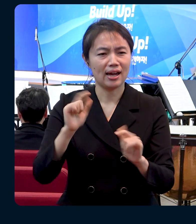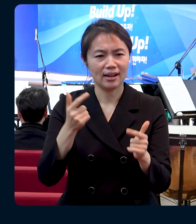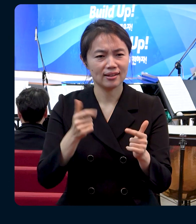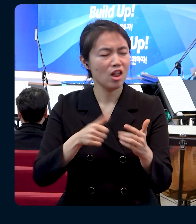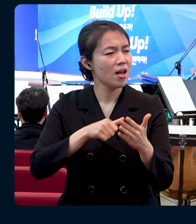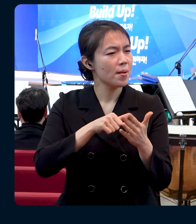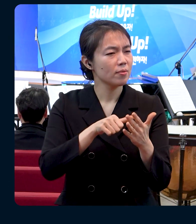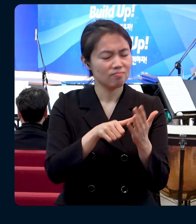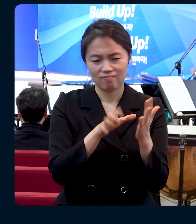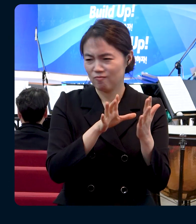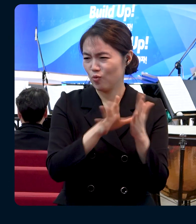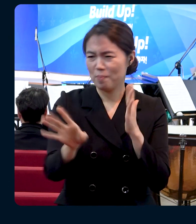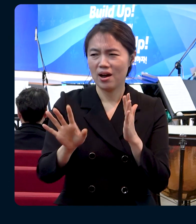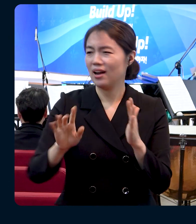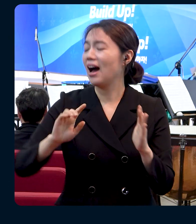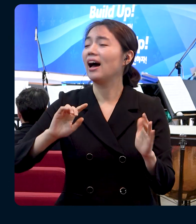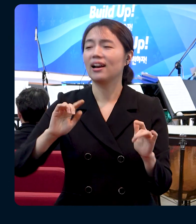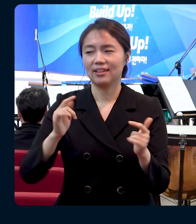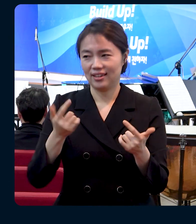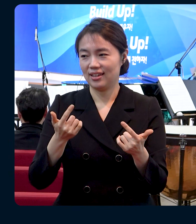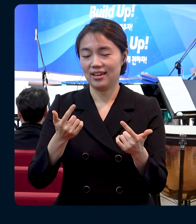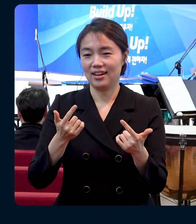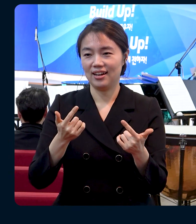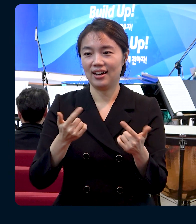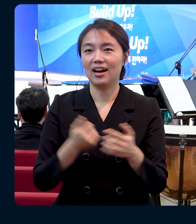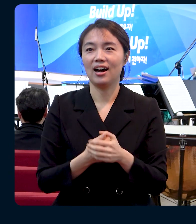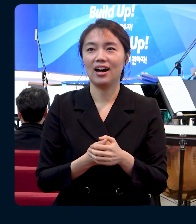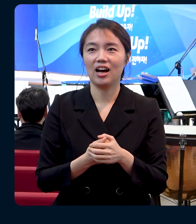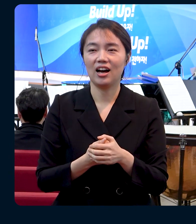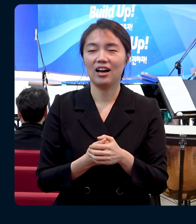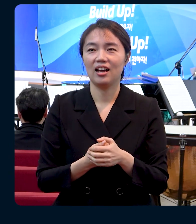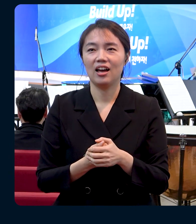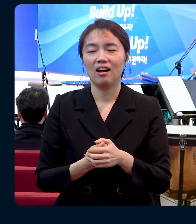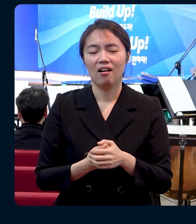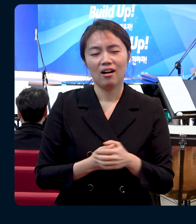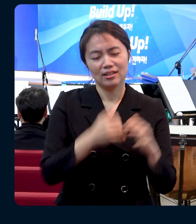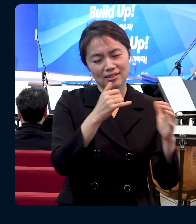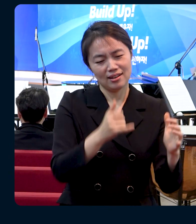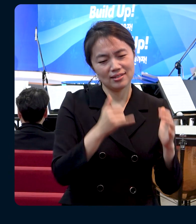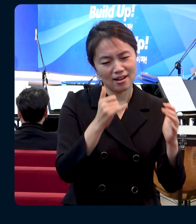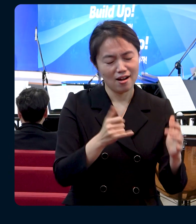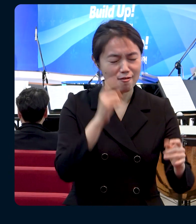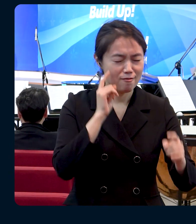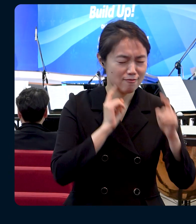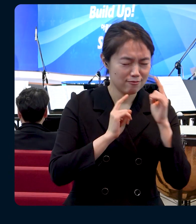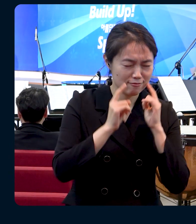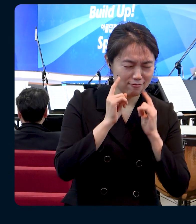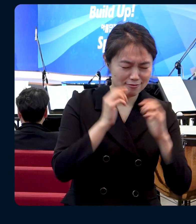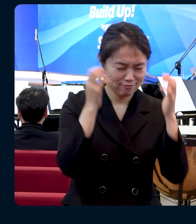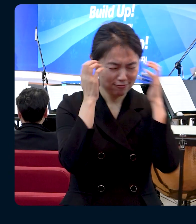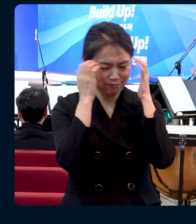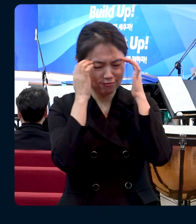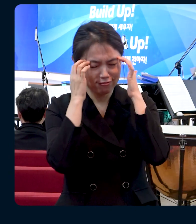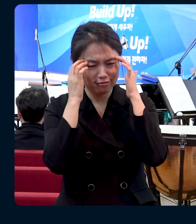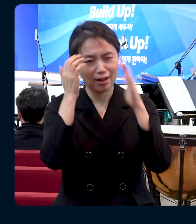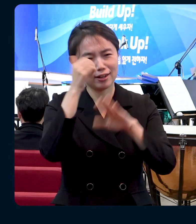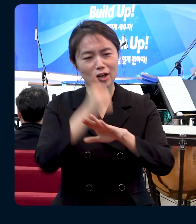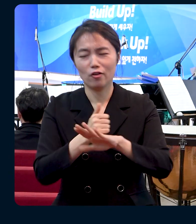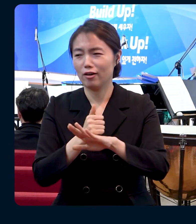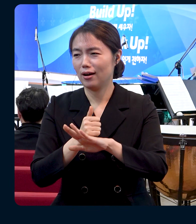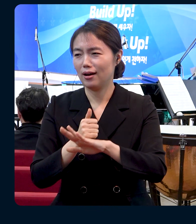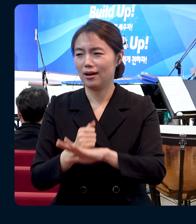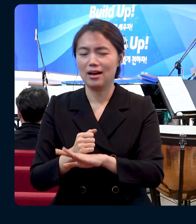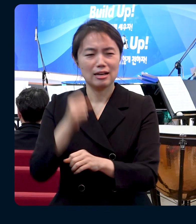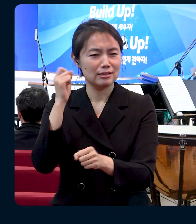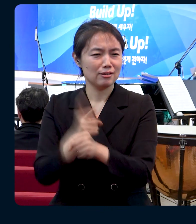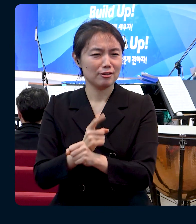추하게 퇴락하지 않았다는 겁니다. 세파와 상처에 시달리면서도 삐뚤어지거나 꼬이거나 그 비틀리지 않았다는 거예요.